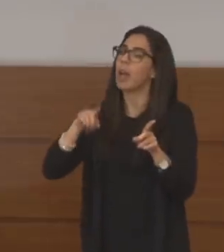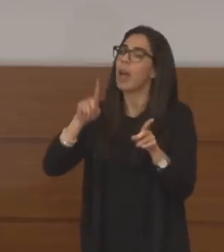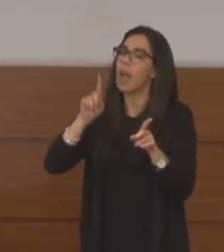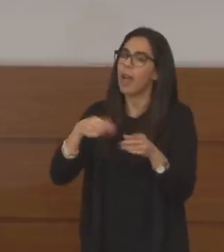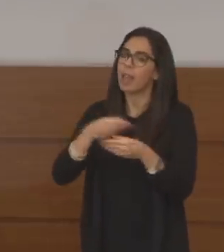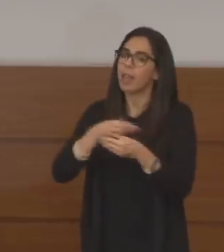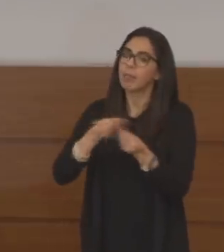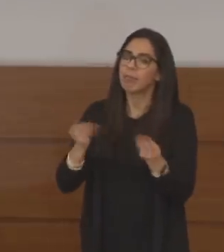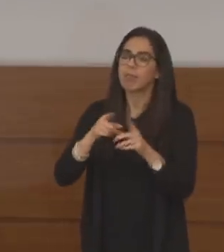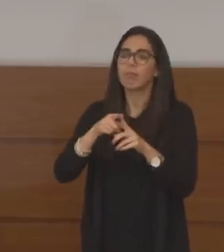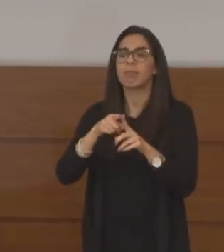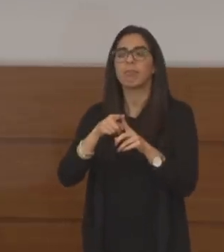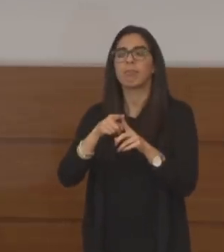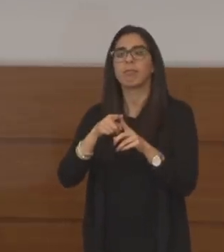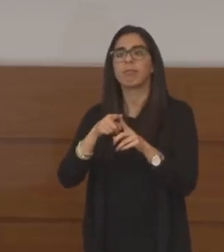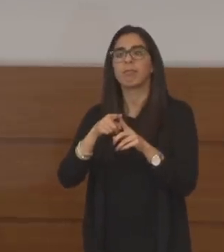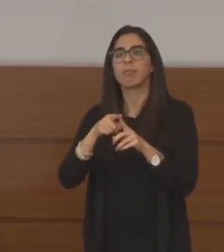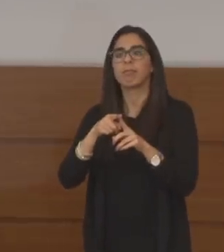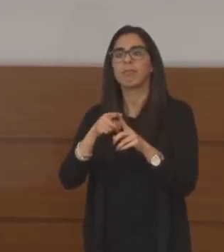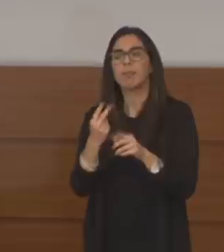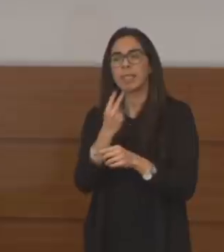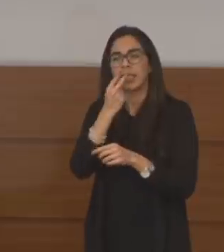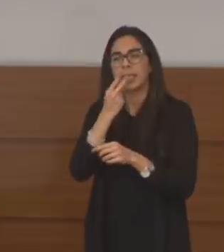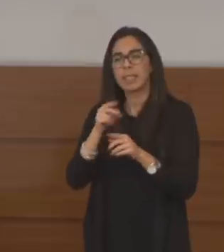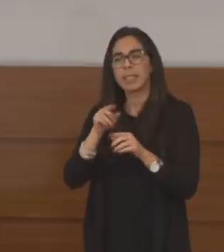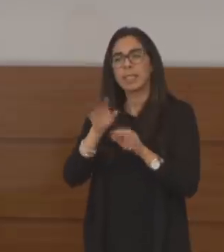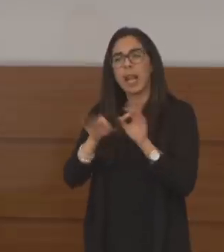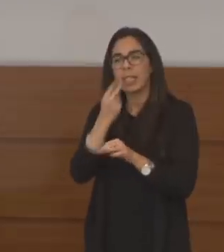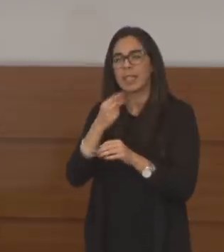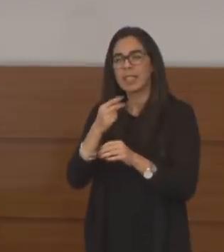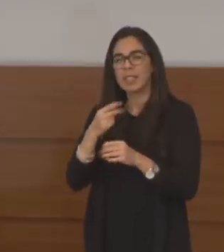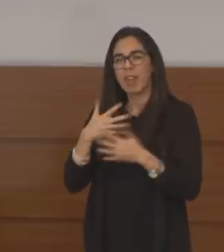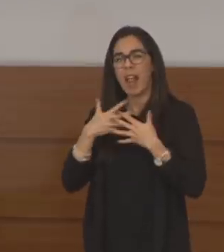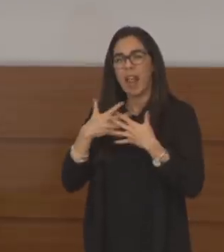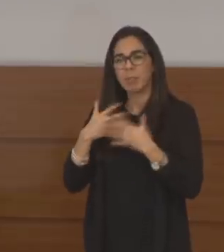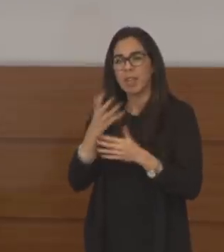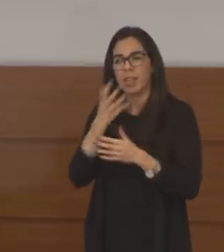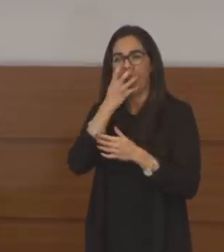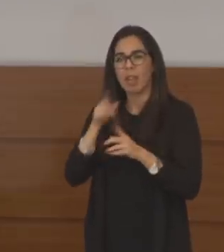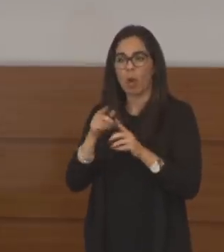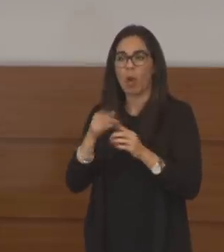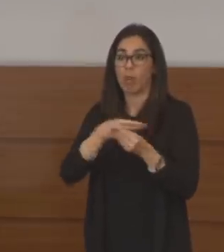ventilatori per le terapie intensive e